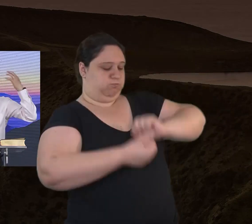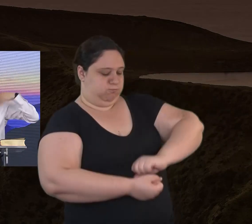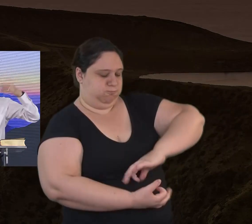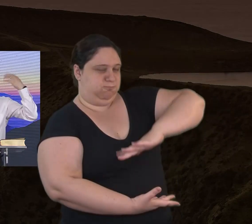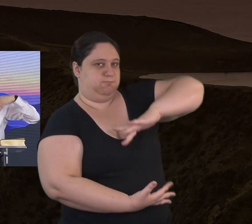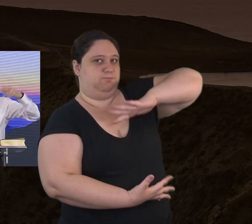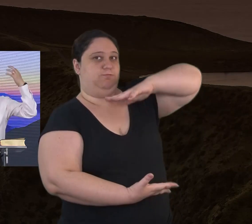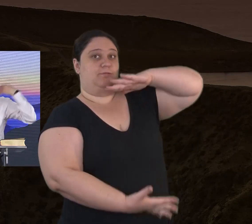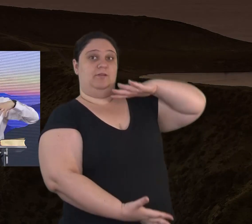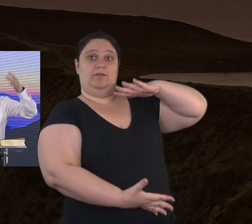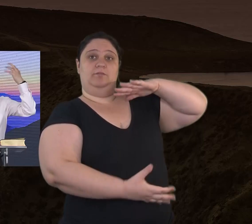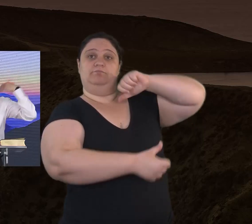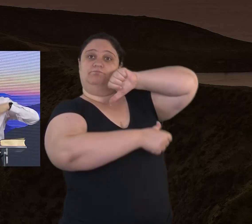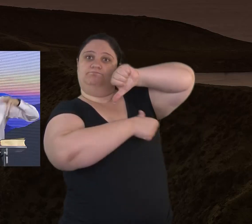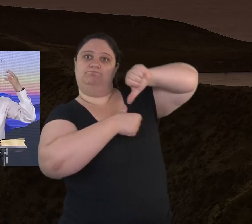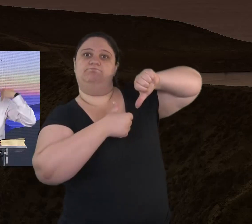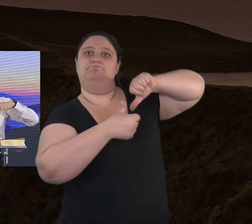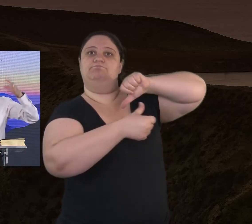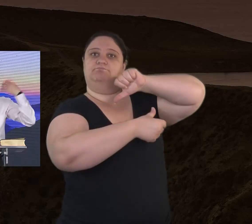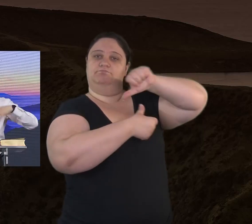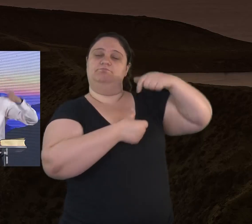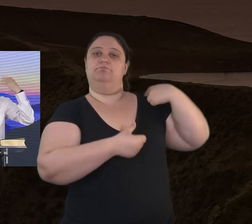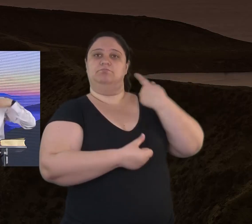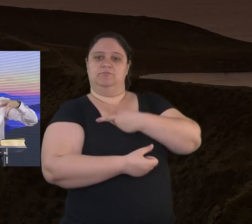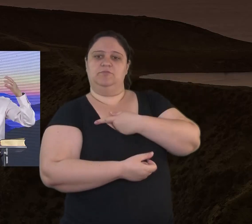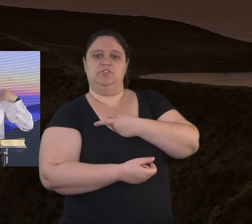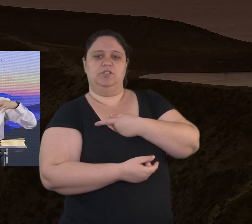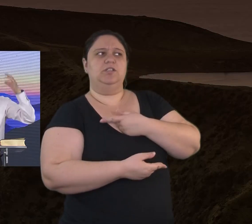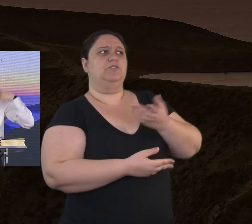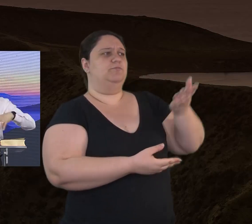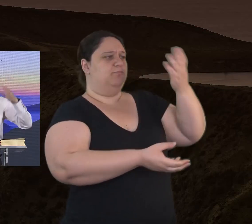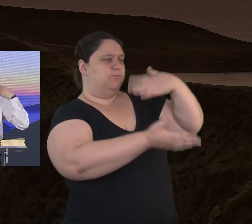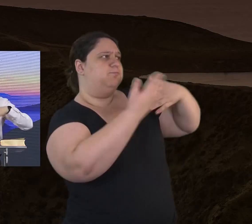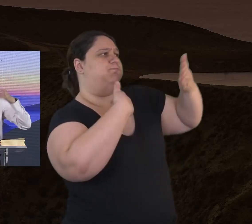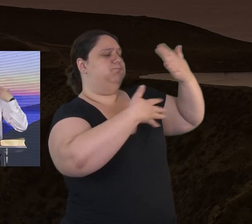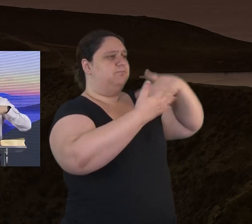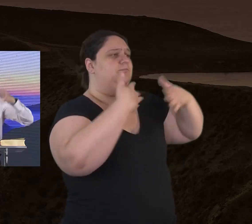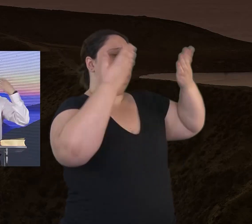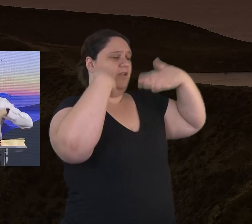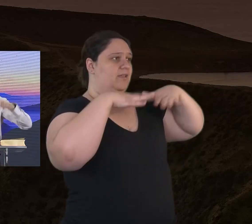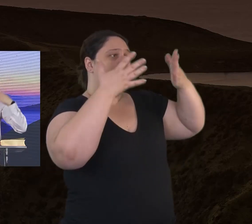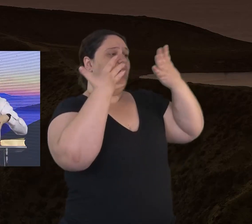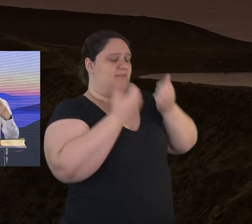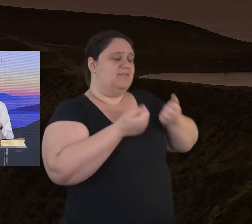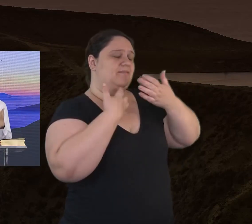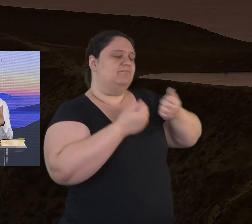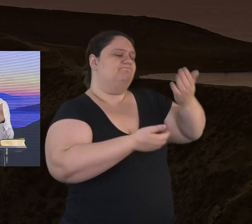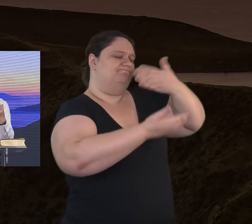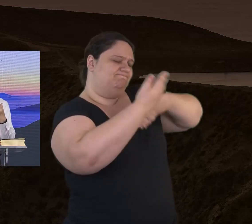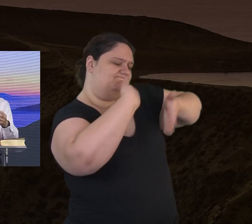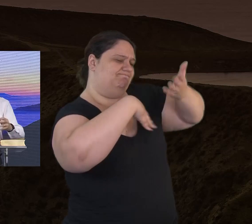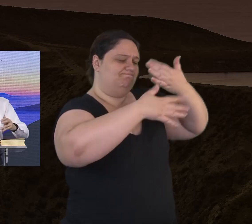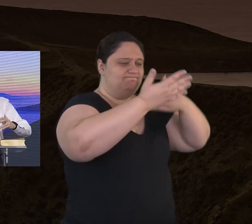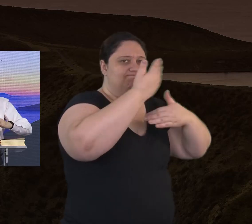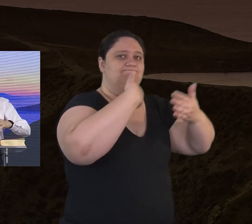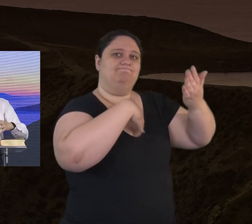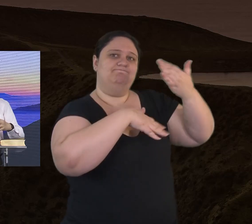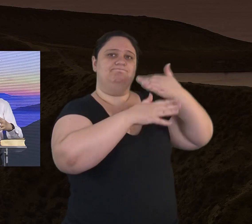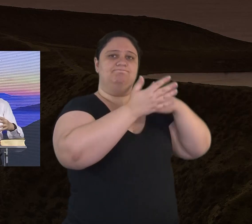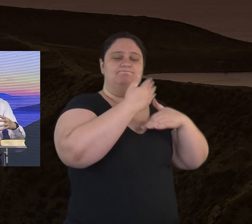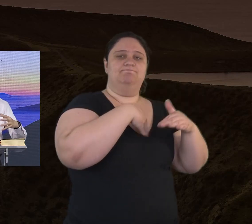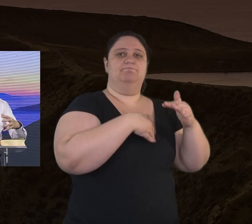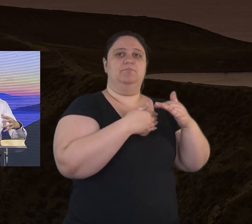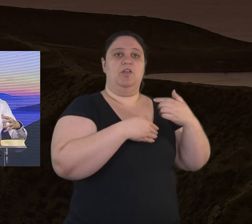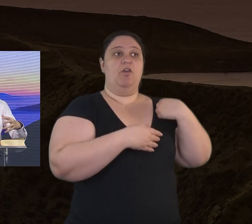seus elementos divinos, santos, né, de glória, de unidade, de justiça em nós